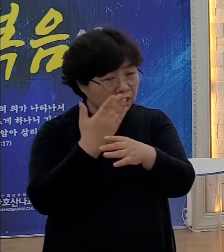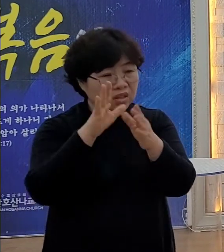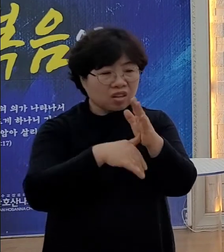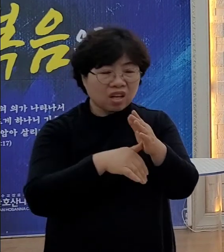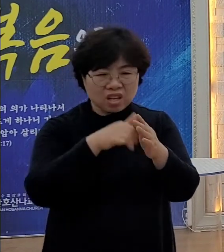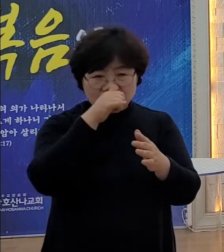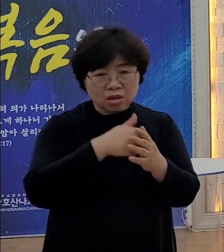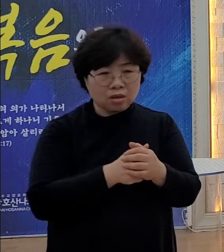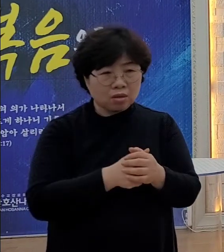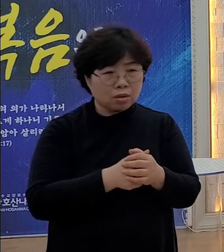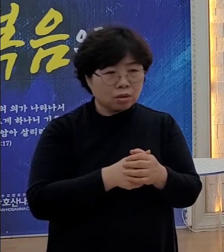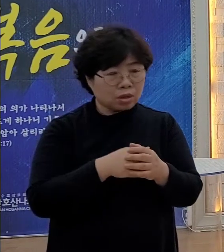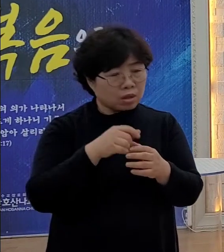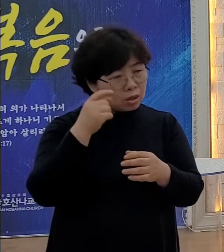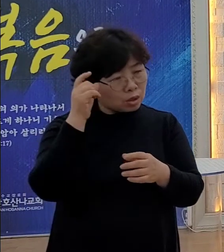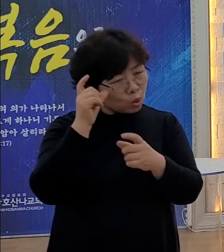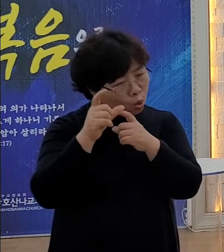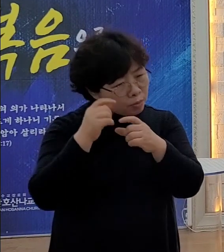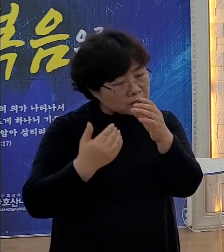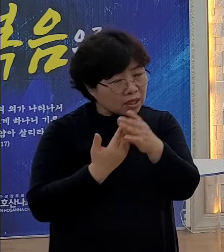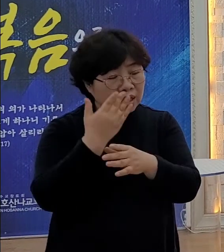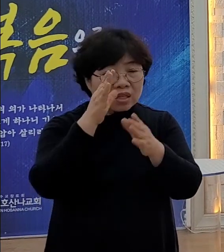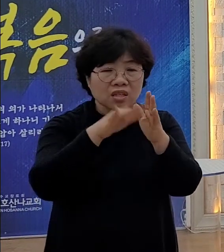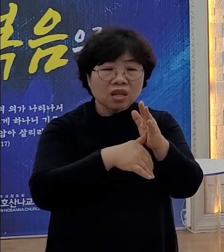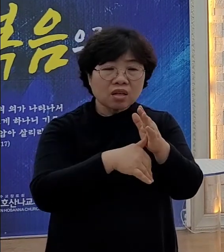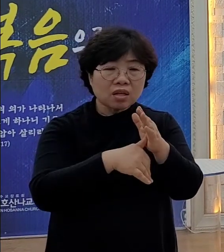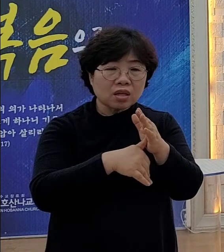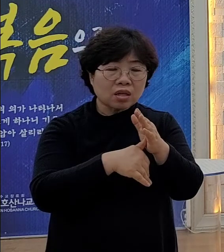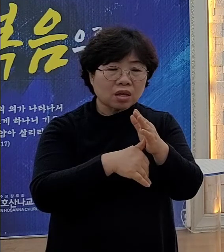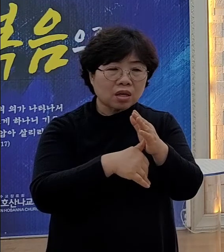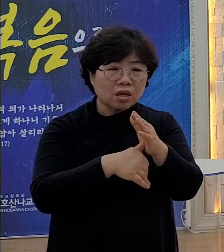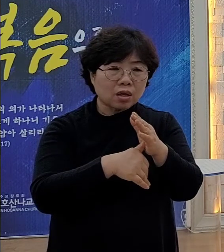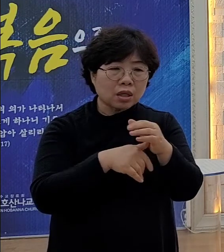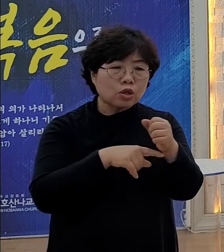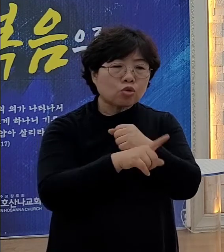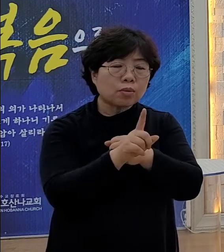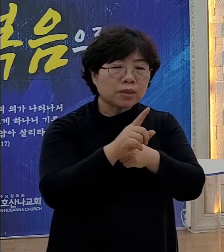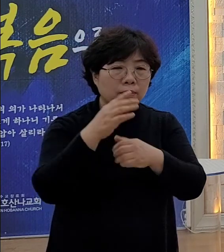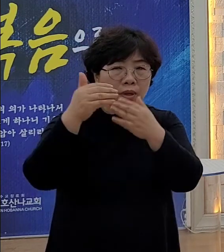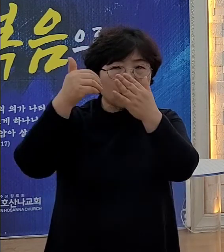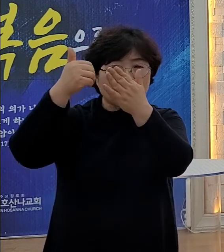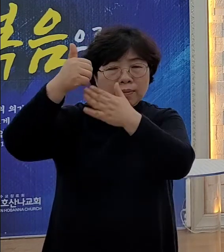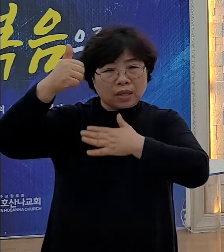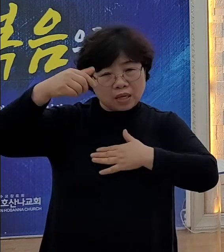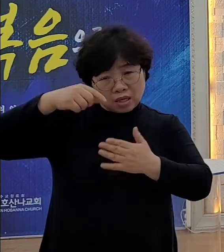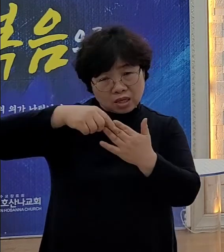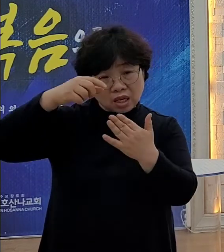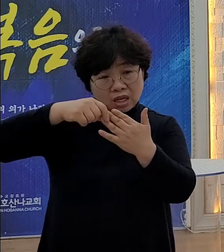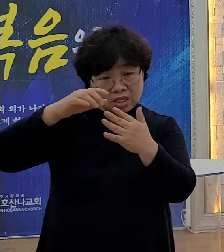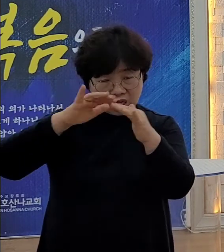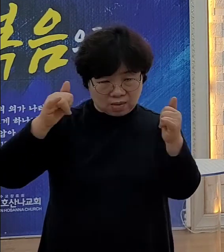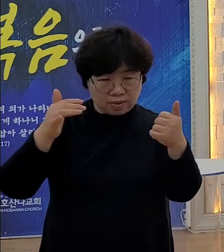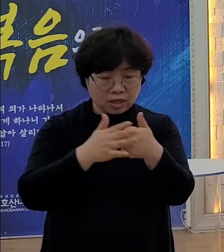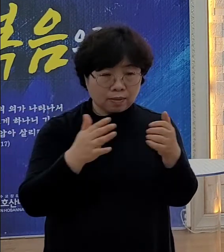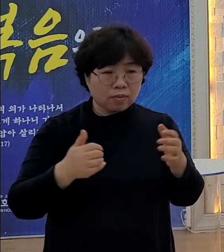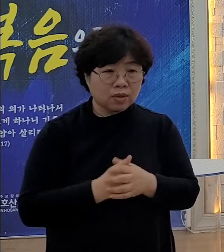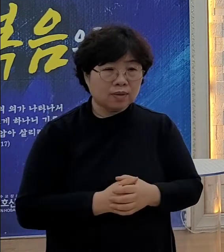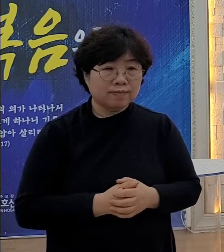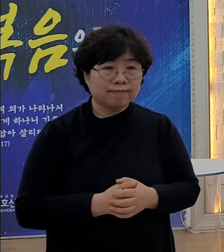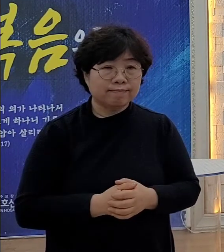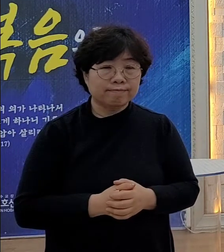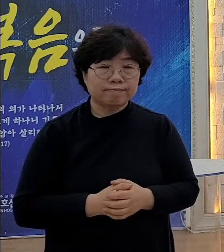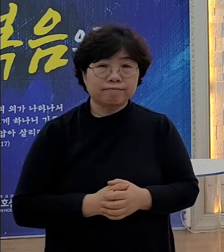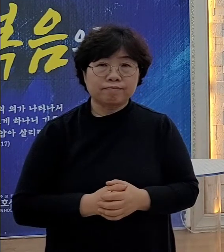택한 자예요. 그런 마음도 없이 살아가는 사람이 세상에 태반인데 이 어떤 우리가 뭐 교통사고가